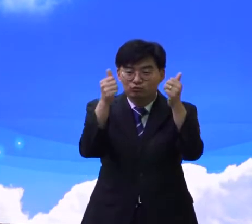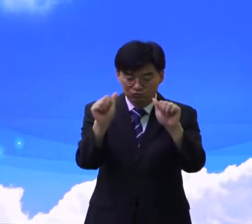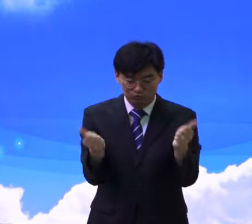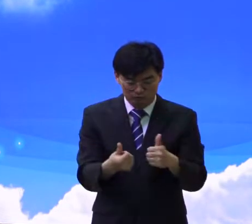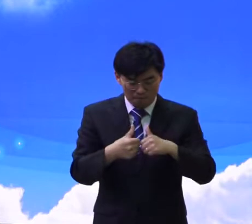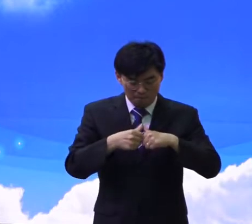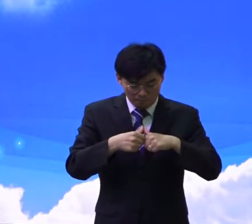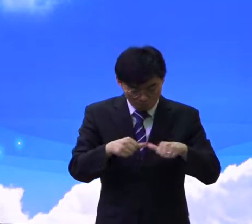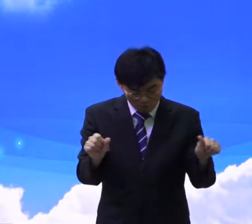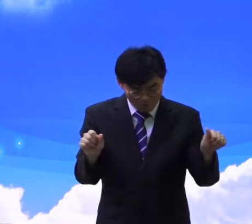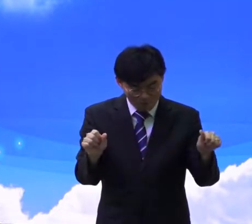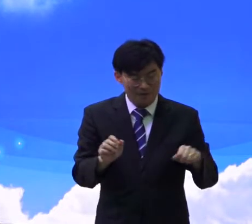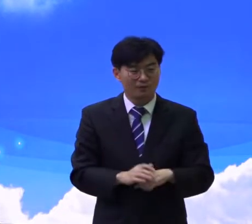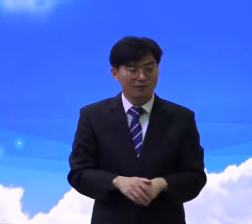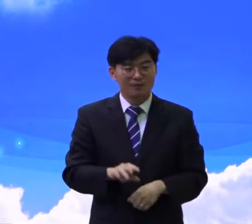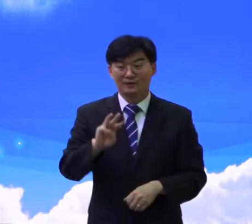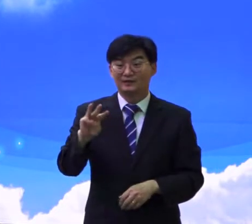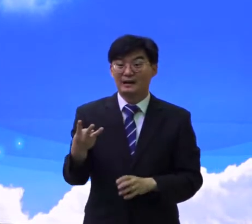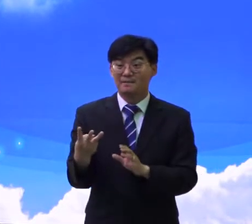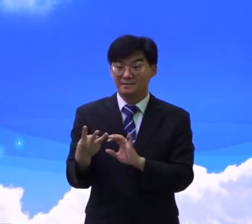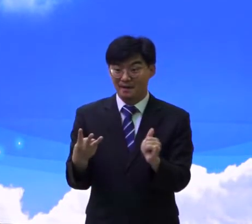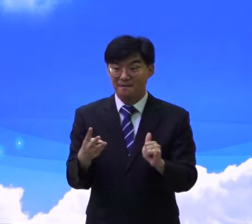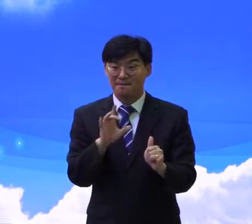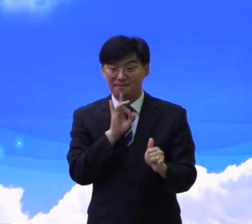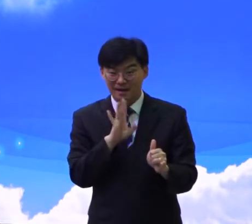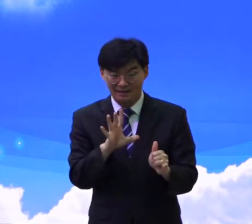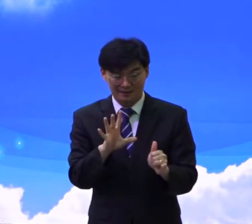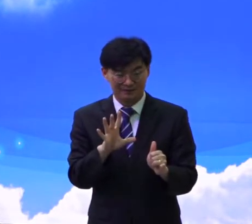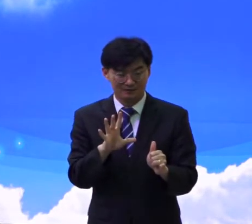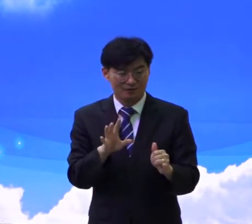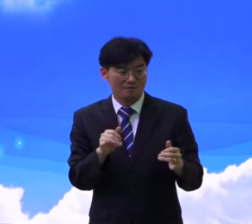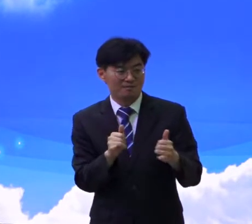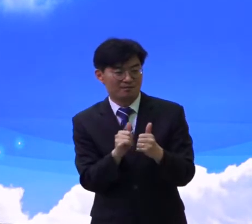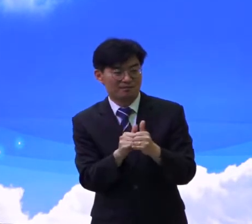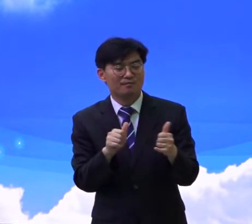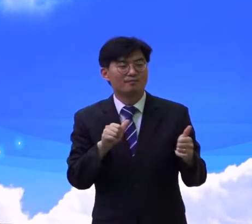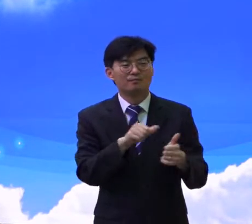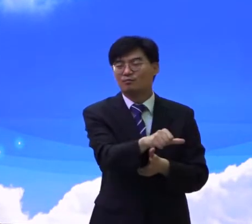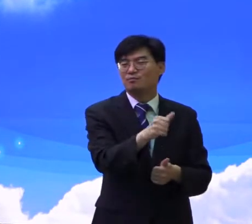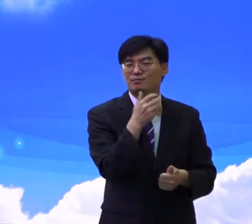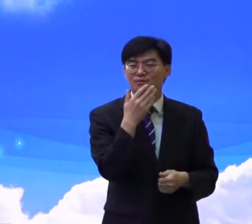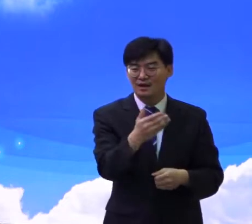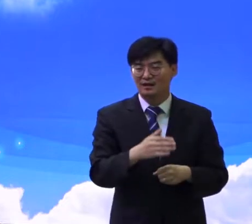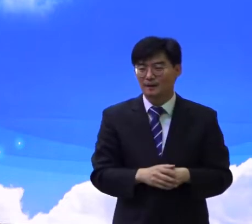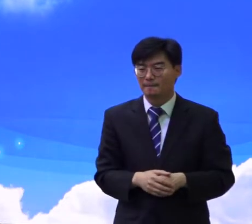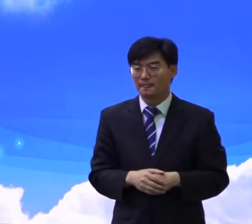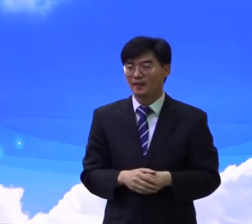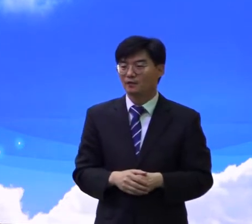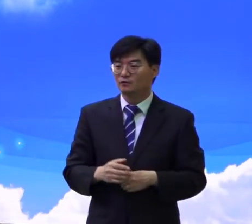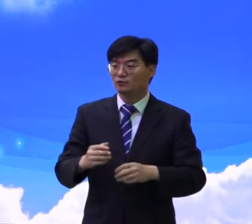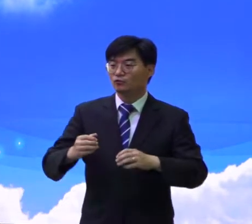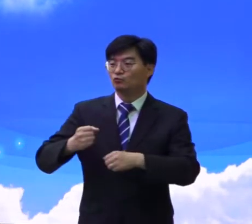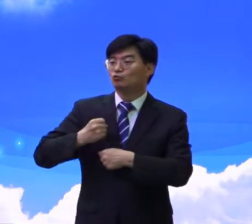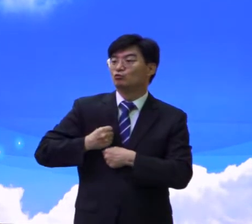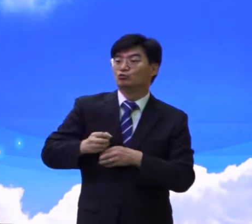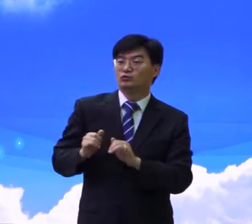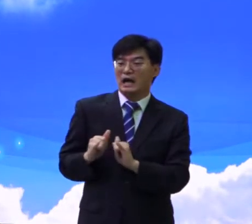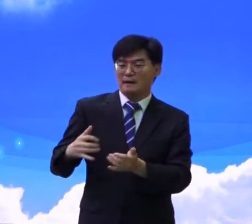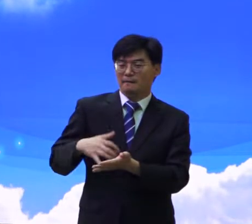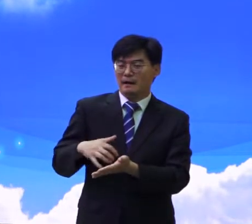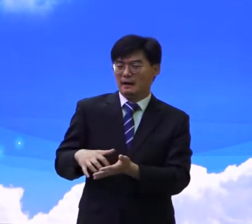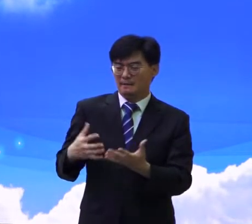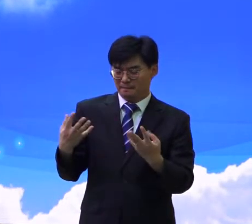이스라엘이 하나님만 예배하게 했습니다. 그리고 하나님께서는 이 기도원에게 300명의 용사를 붙여주셨고, 하나님은 놀라운